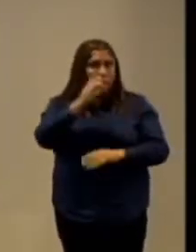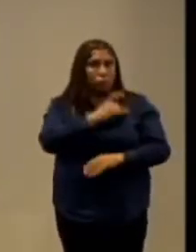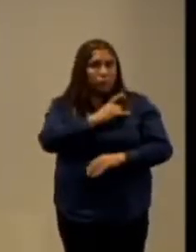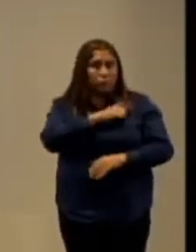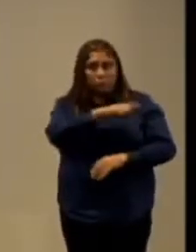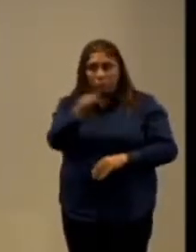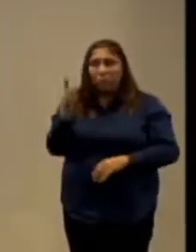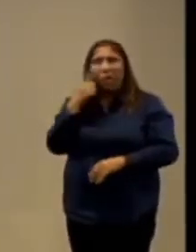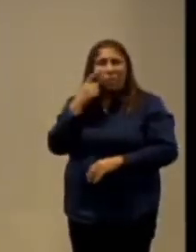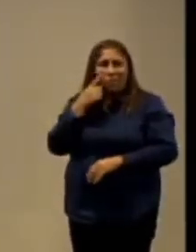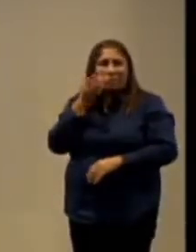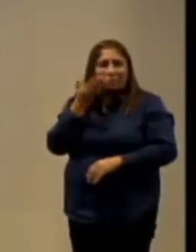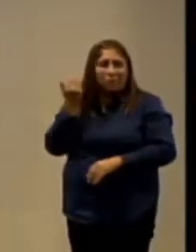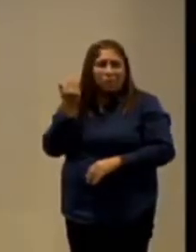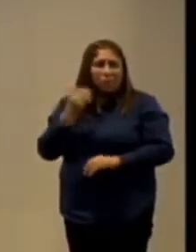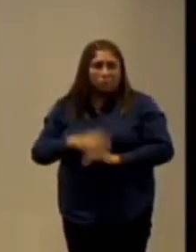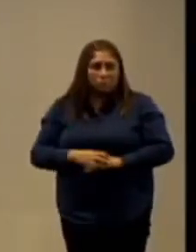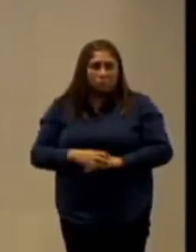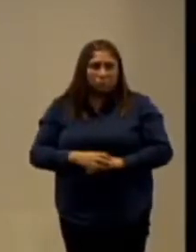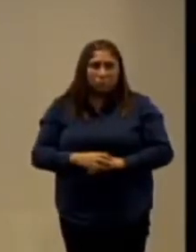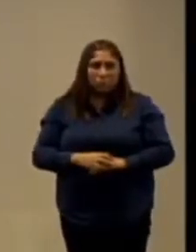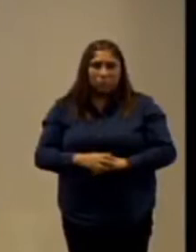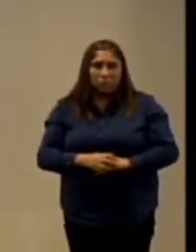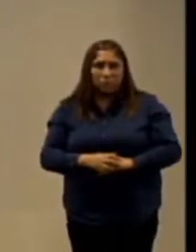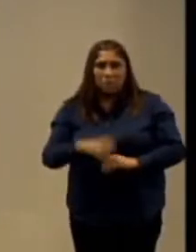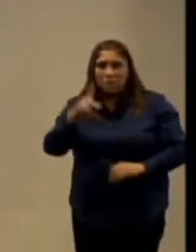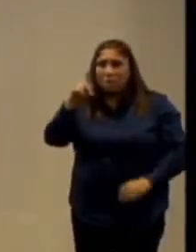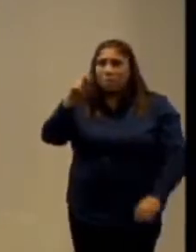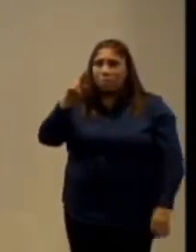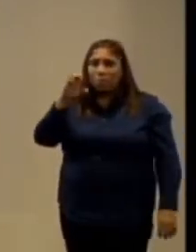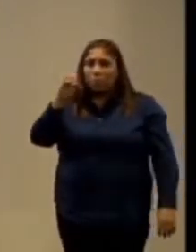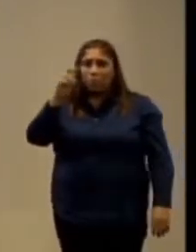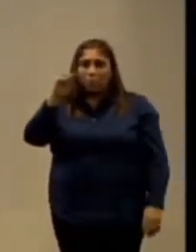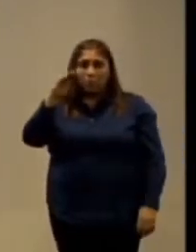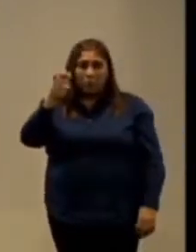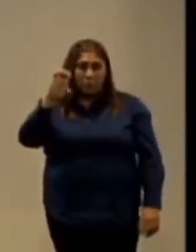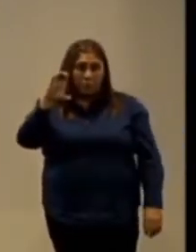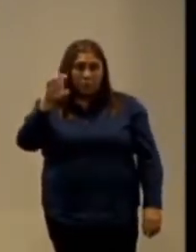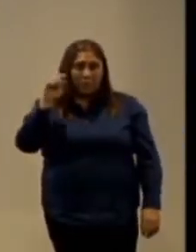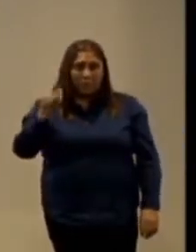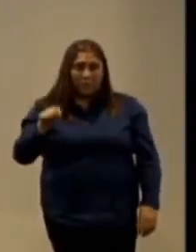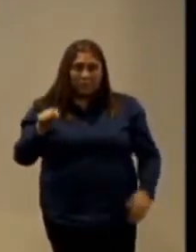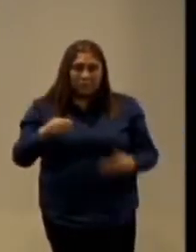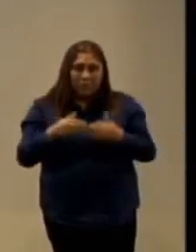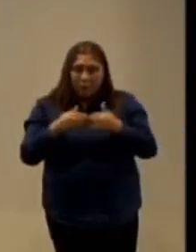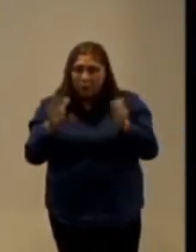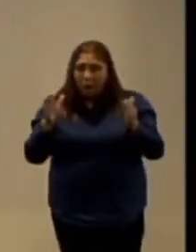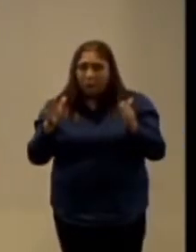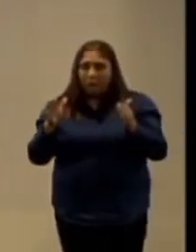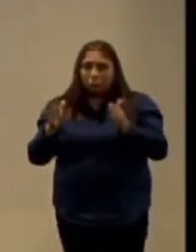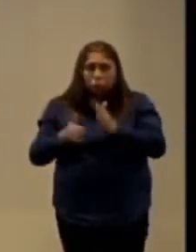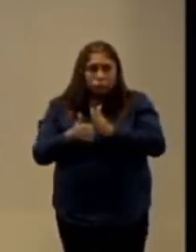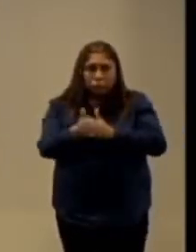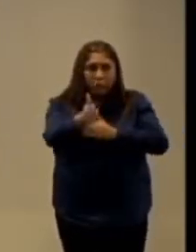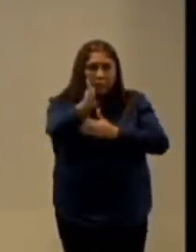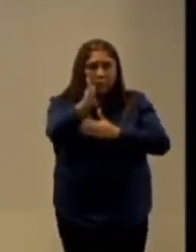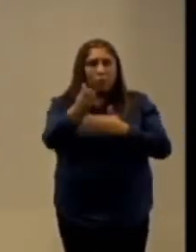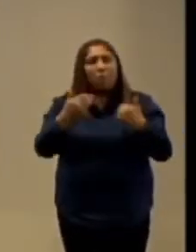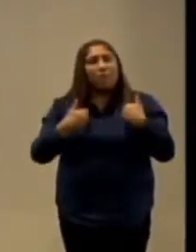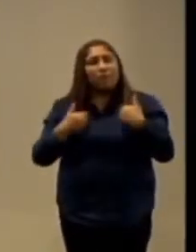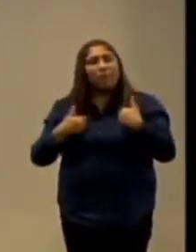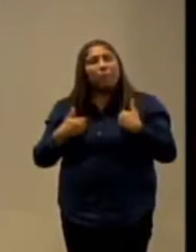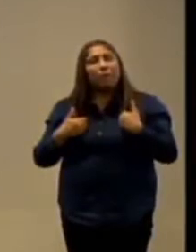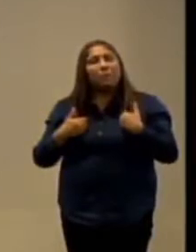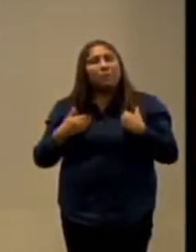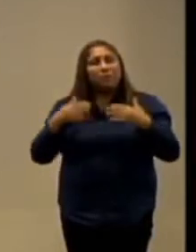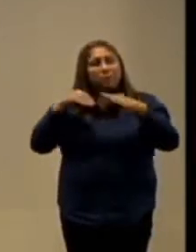conocen mejor que nosotros. Como hemos dicho, PRONAVEC básicamente abre un camino para que